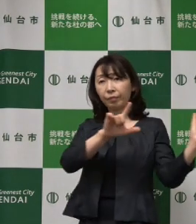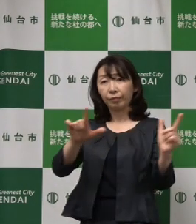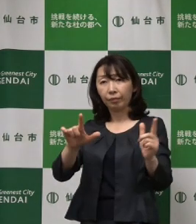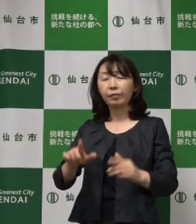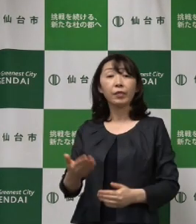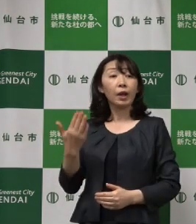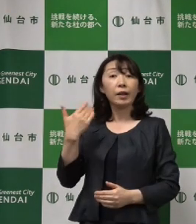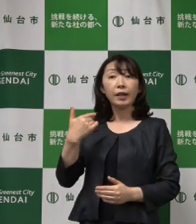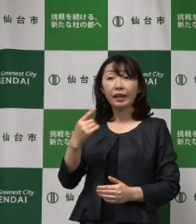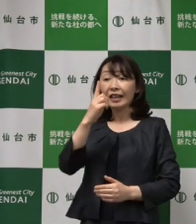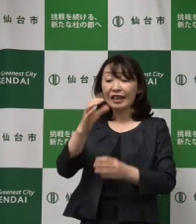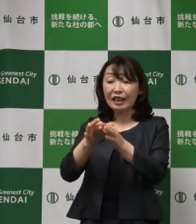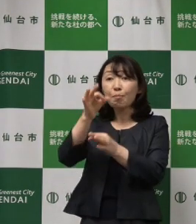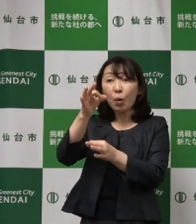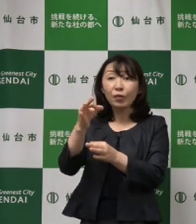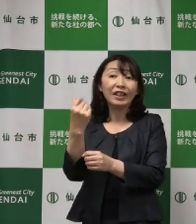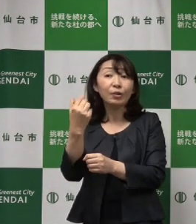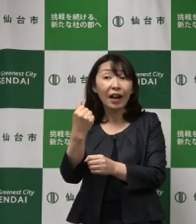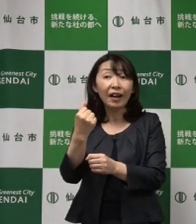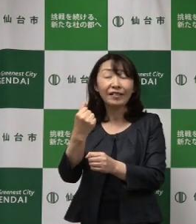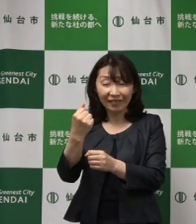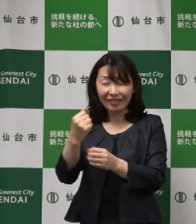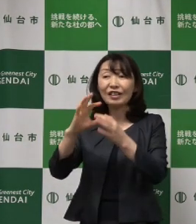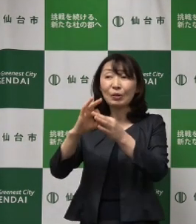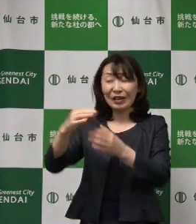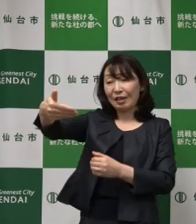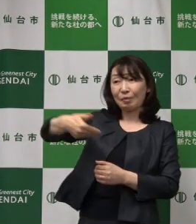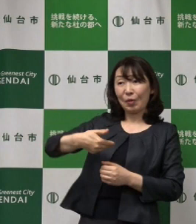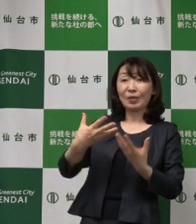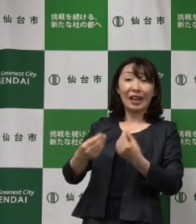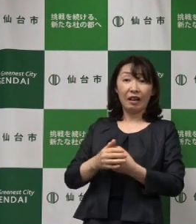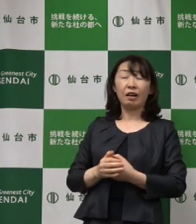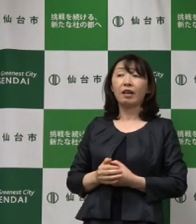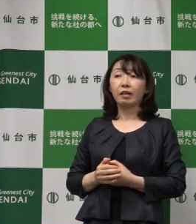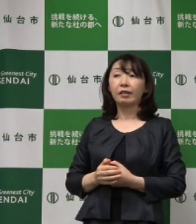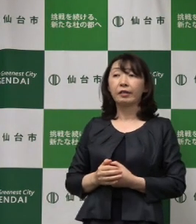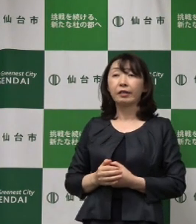の話、1本あたりいくらという話にちょっと少し質問いただいたんですけども、